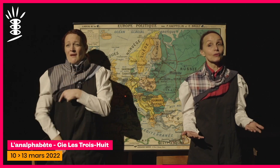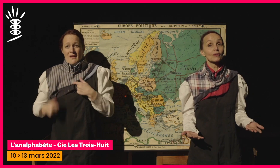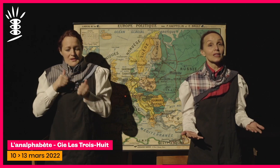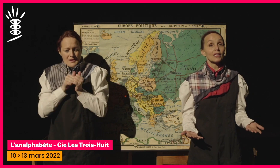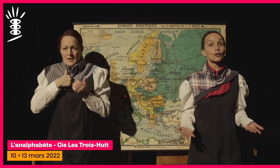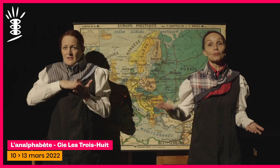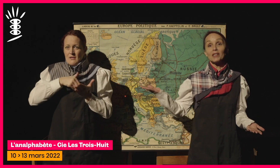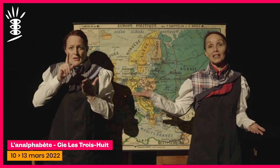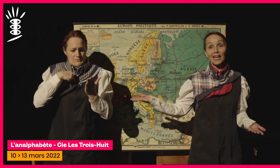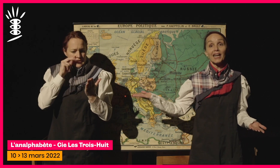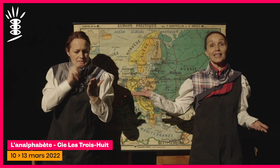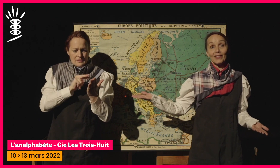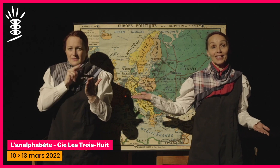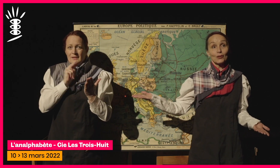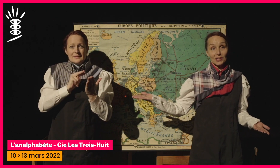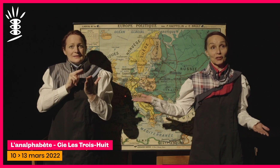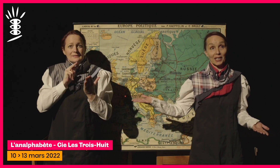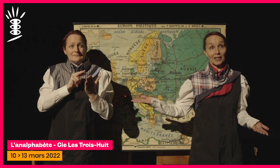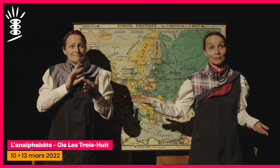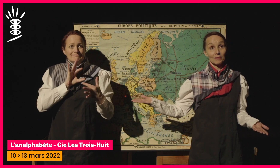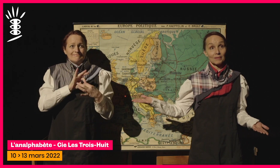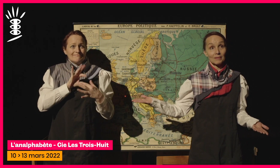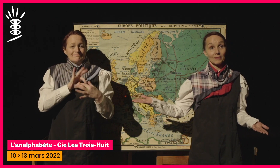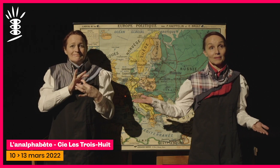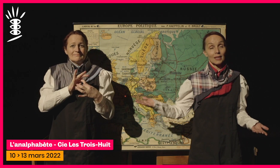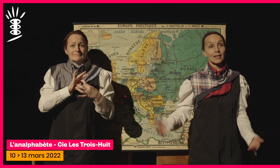sans faute et je ne peux l'écrire qu'avec l'aide de dictionnaires.